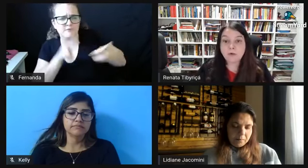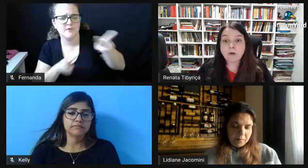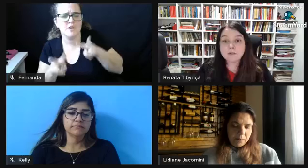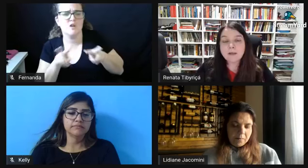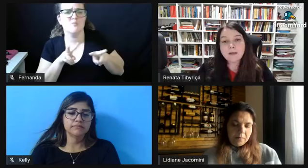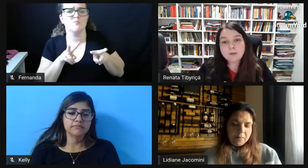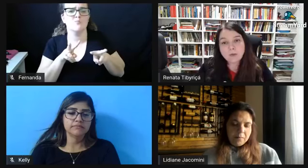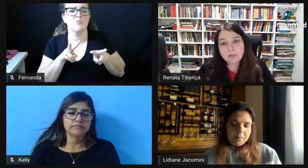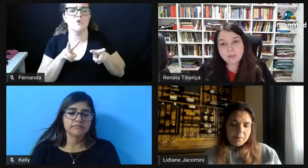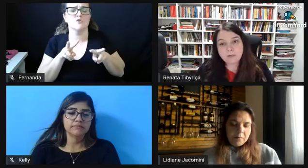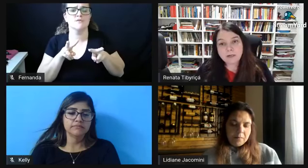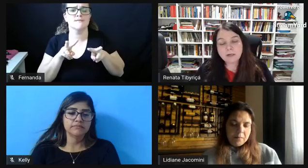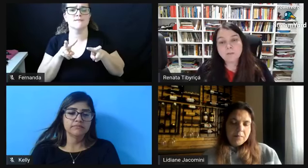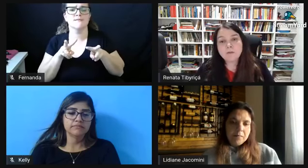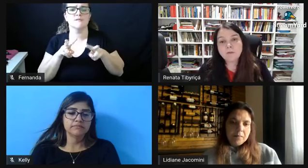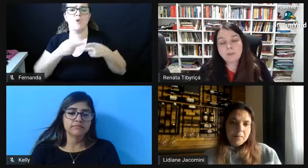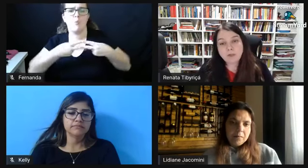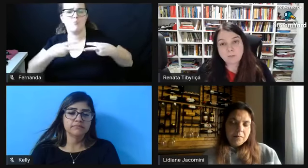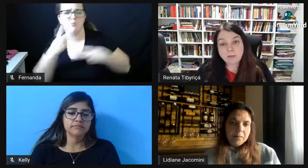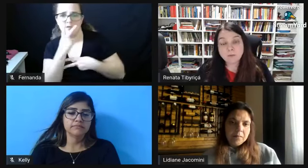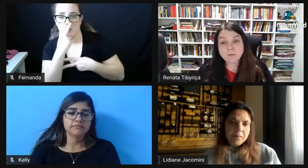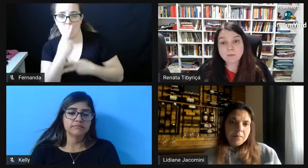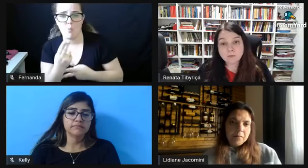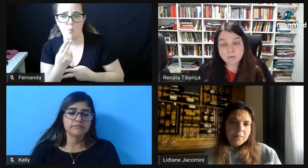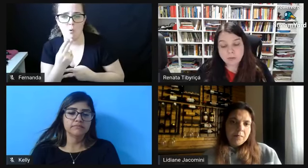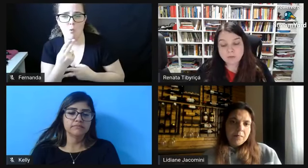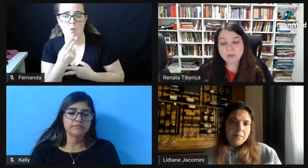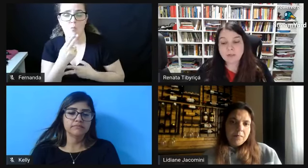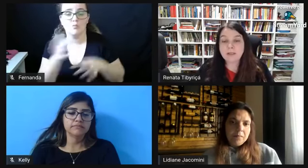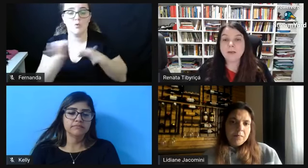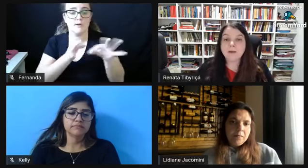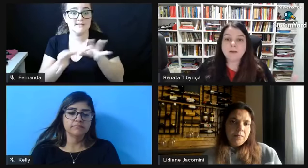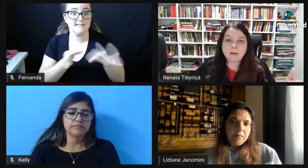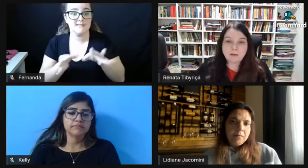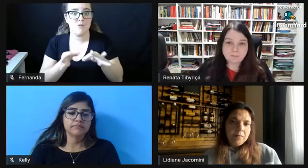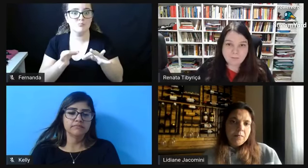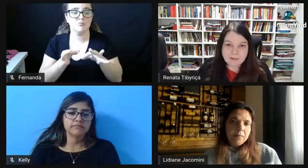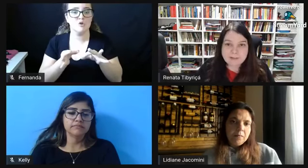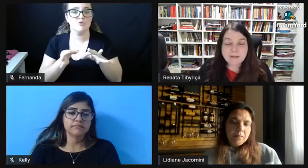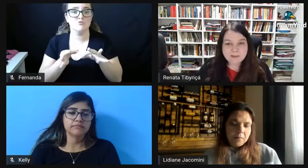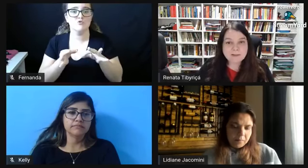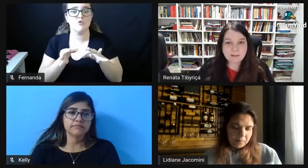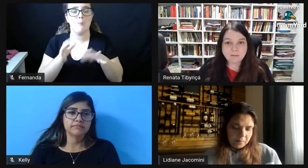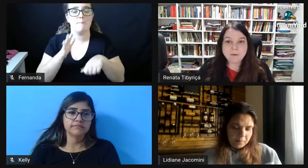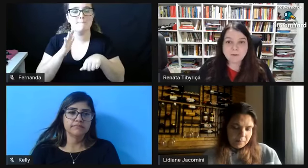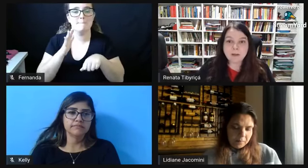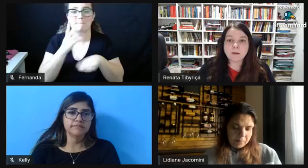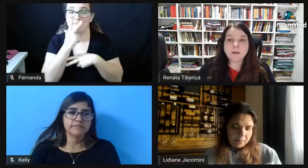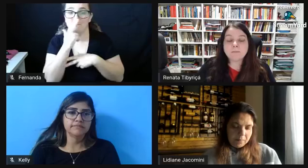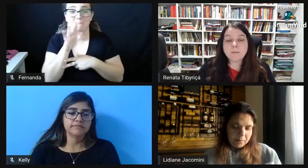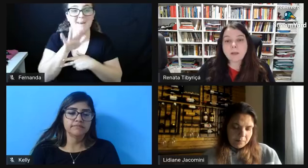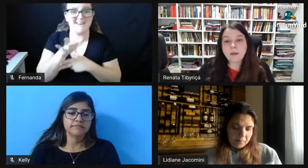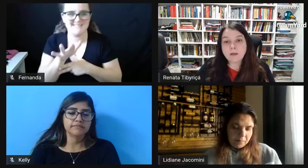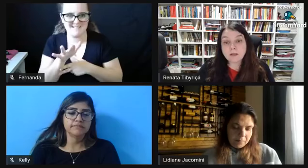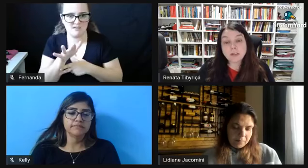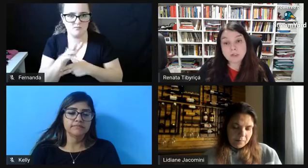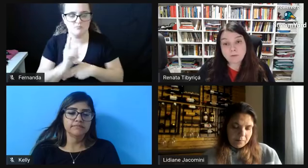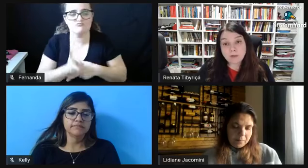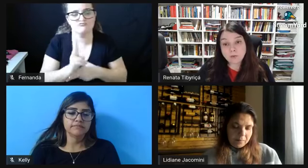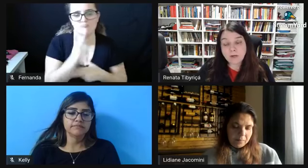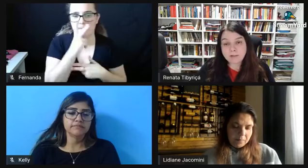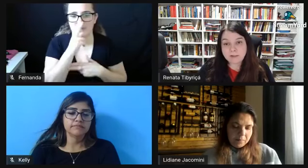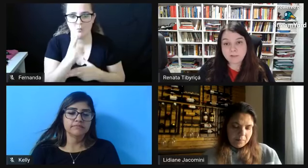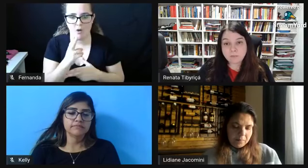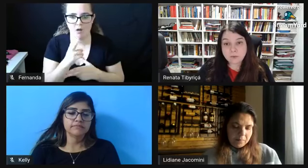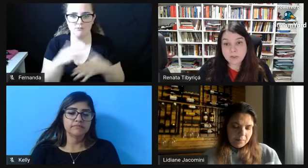sentido que nós solidificamos um entendimento no sentido de que vai ser assim, né? Que a gente